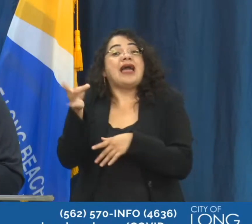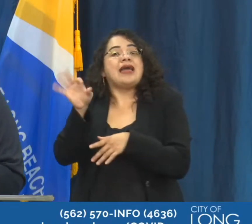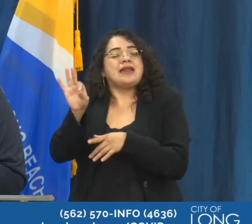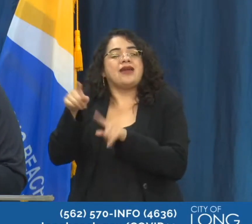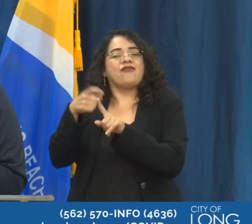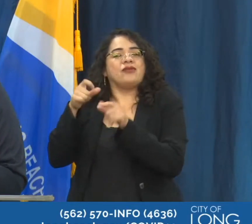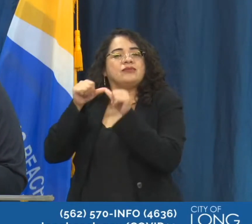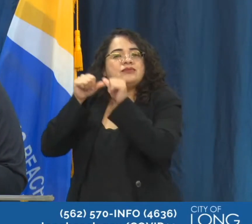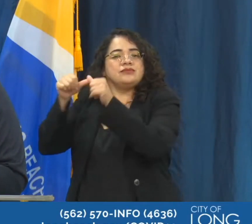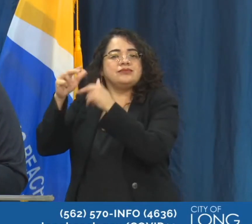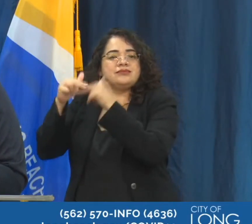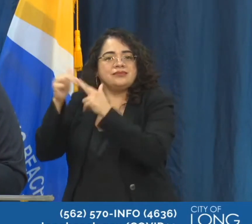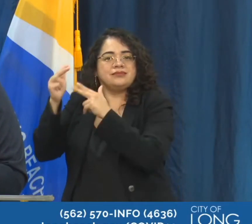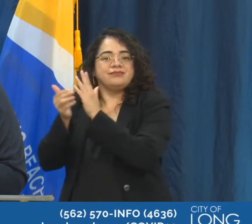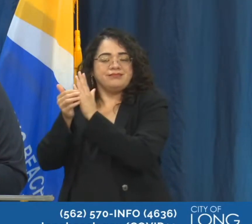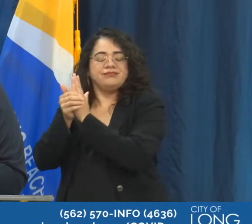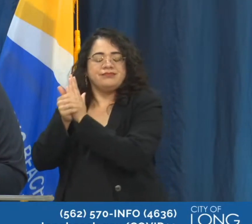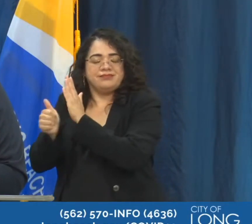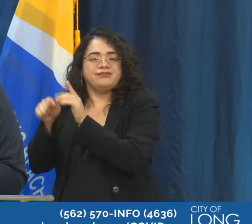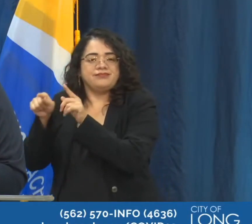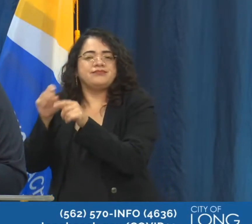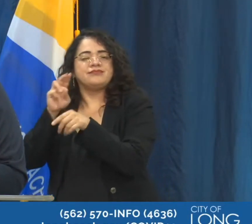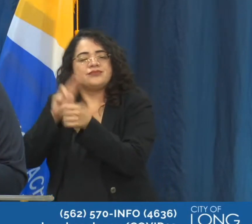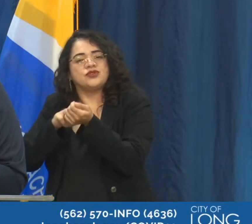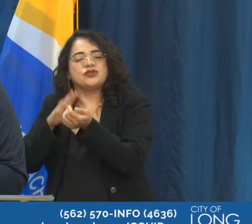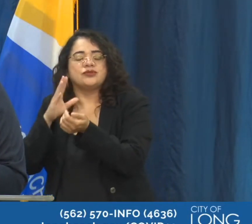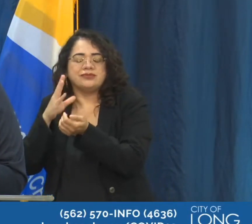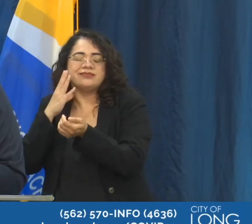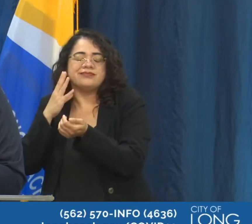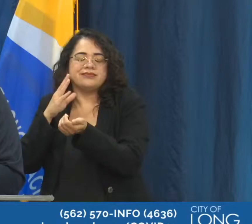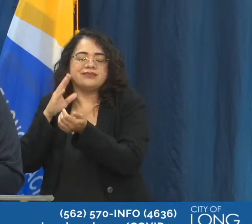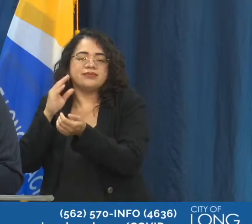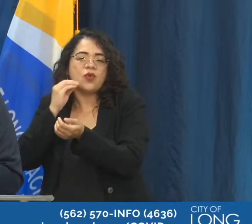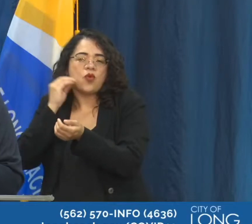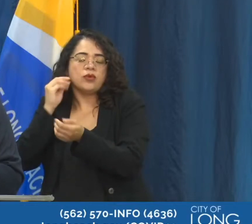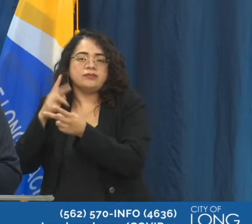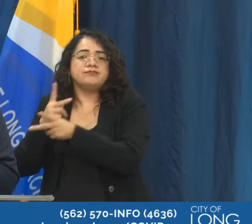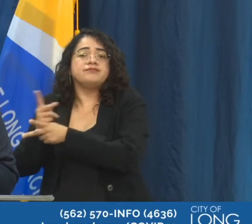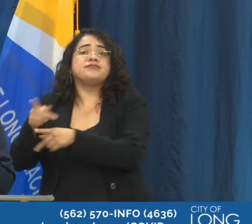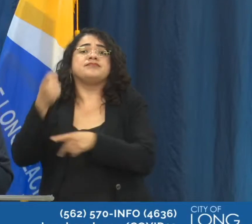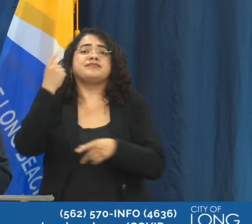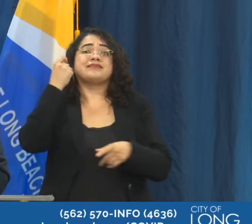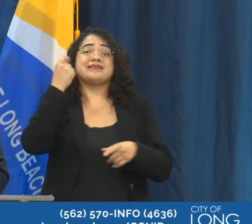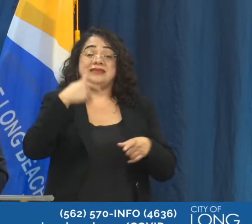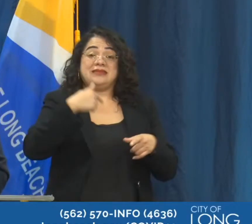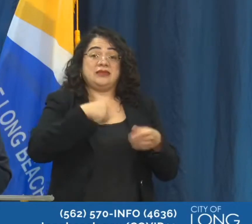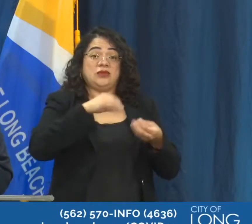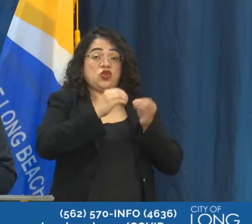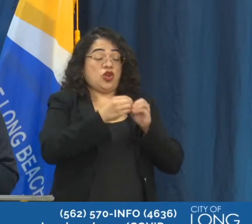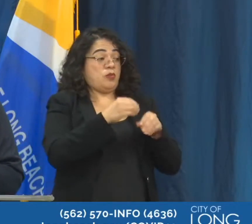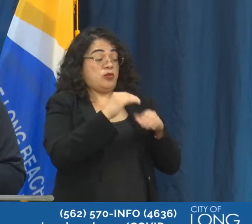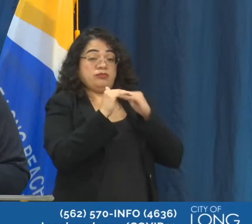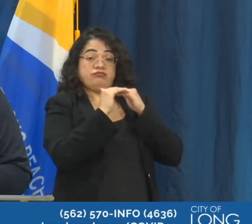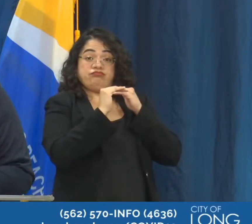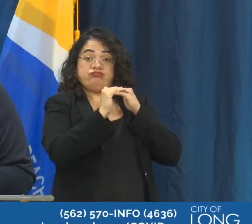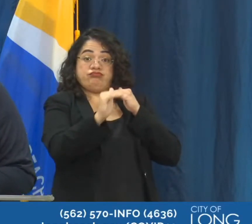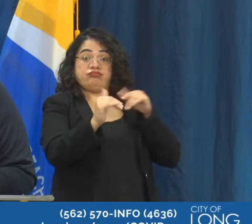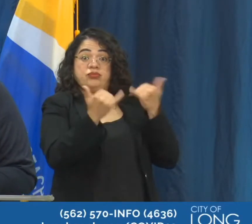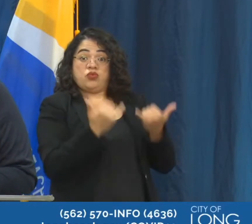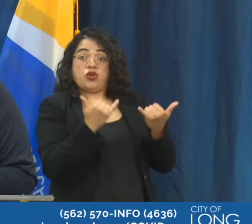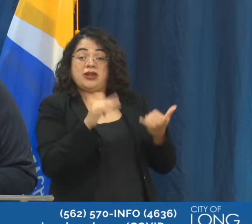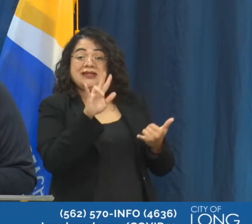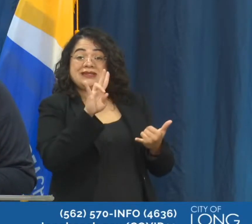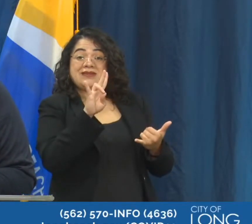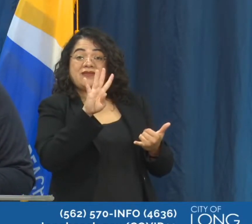es fundamental que nuestros hospitales esten preparados y seguimos listos en caso de un aumento repentino actualmente tenemos